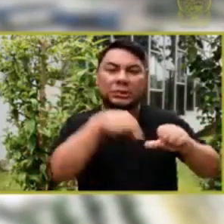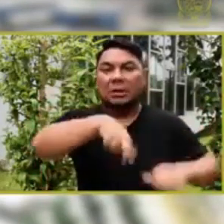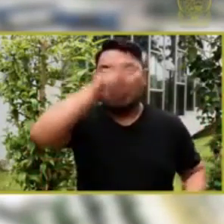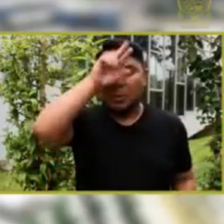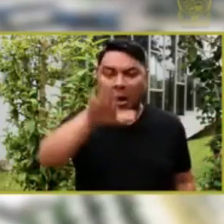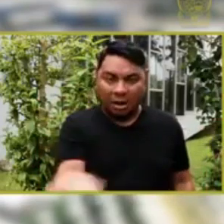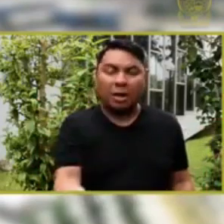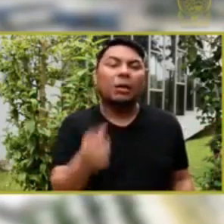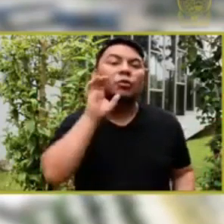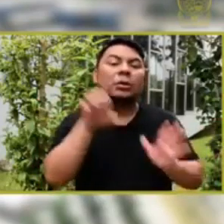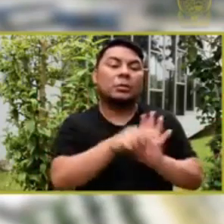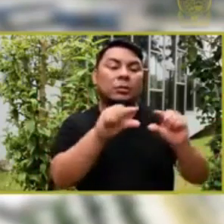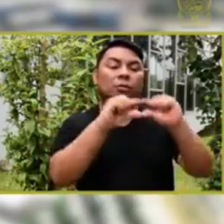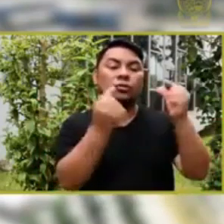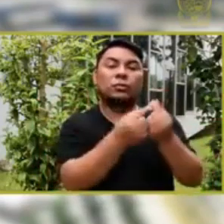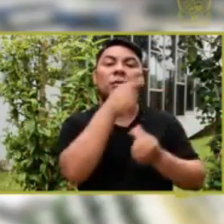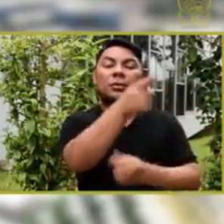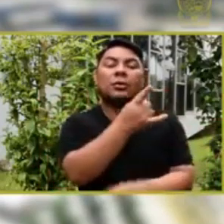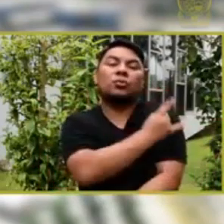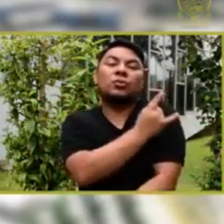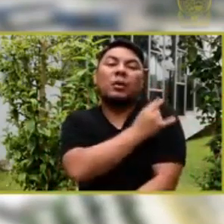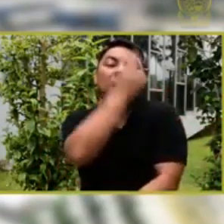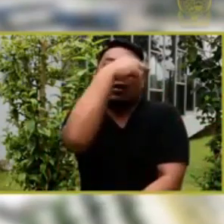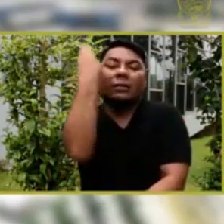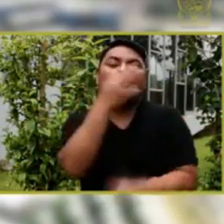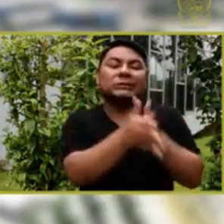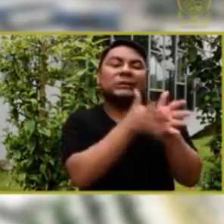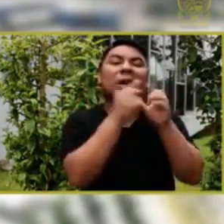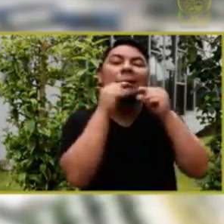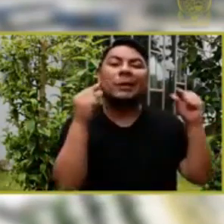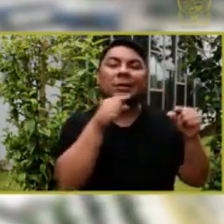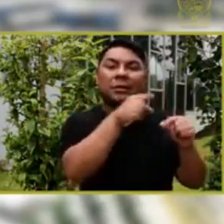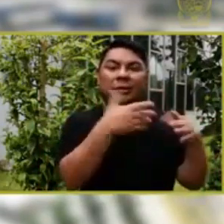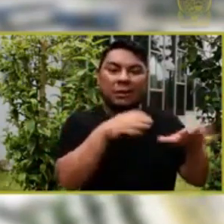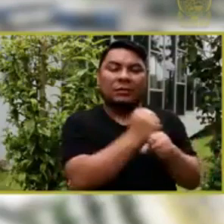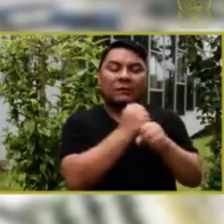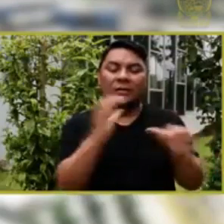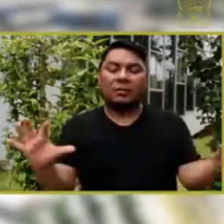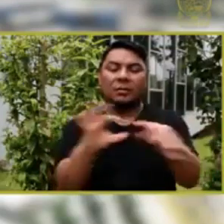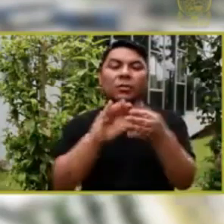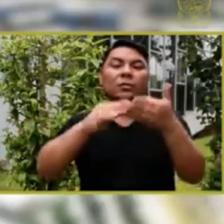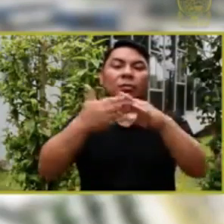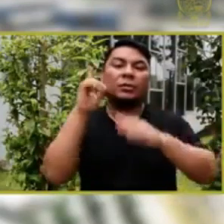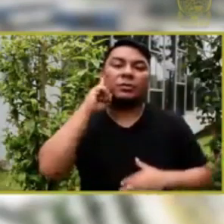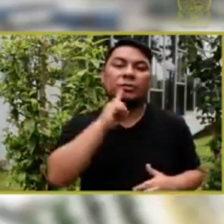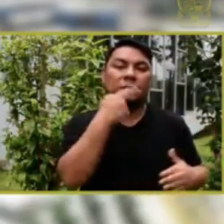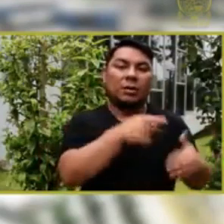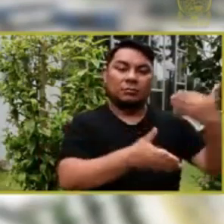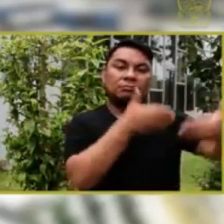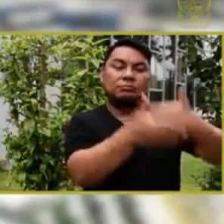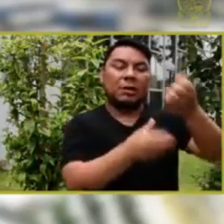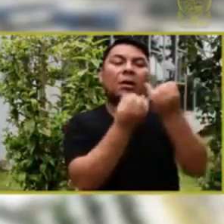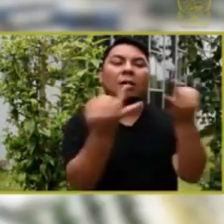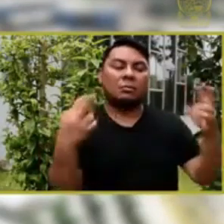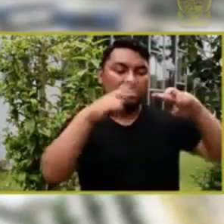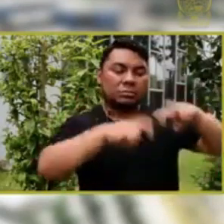de la lengua de señas peruana, el grupo de Católica, Señas Gramaticales, que viene trabajando con la comunidad sorda